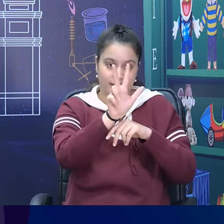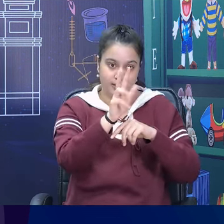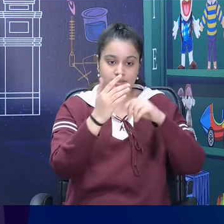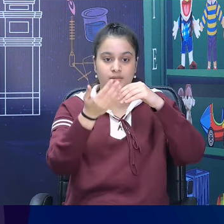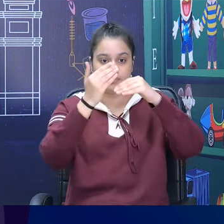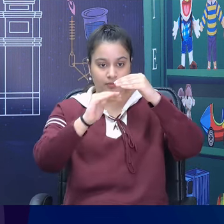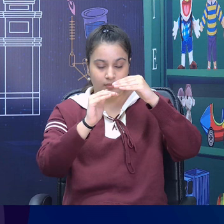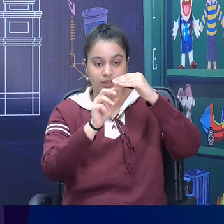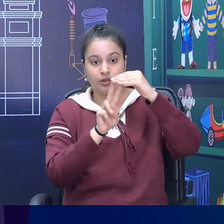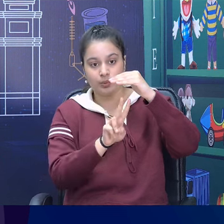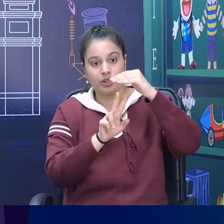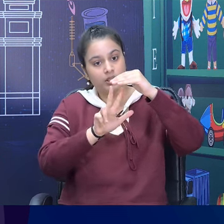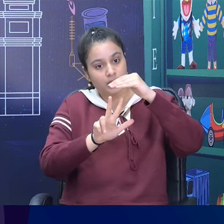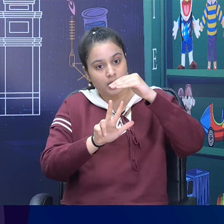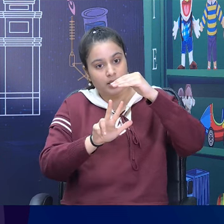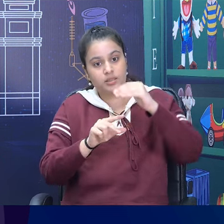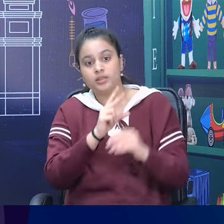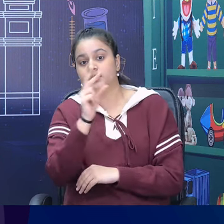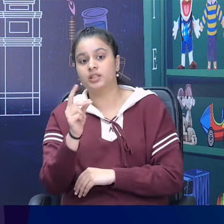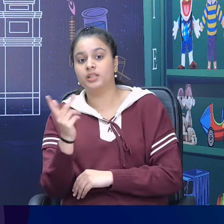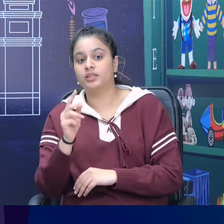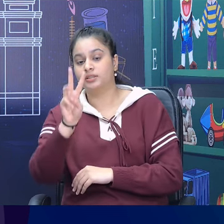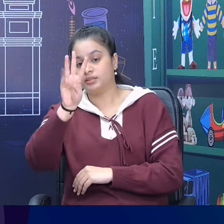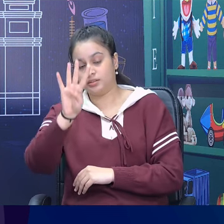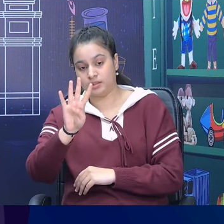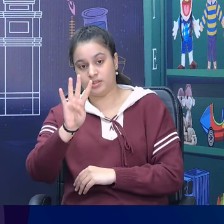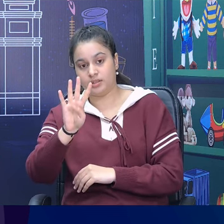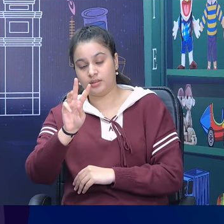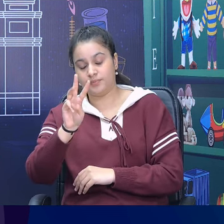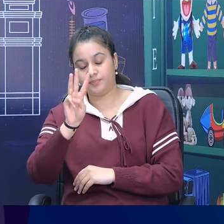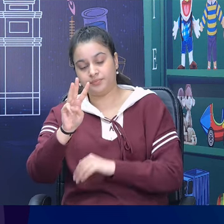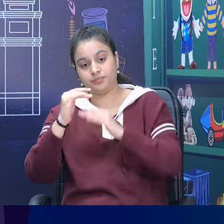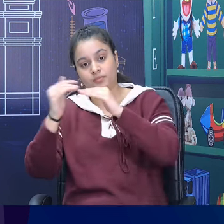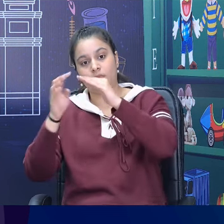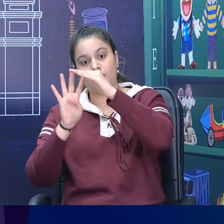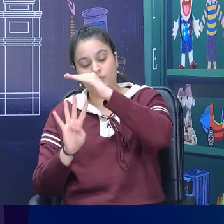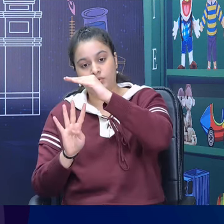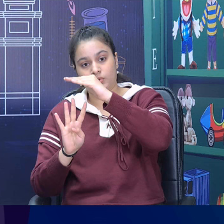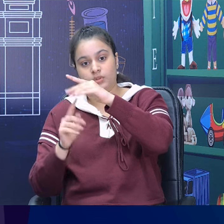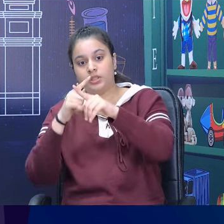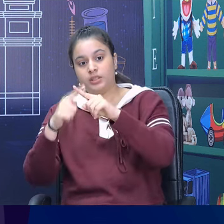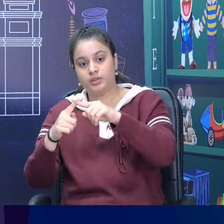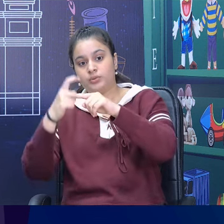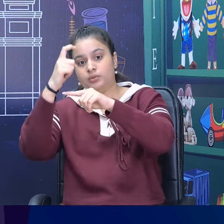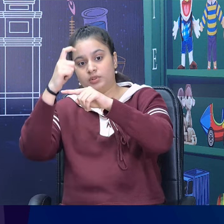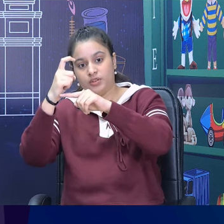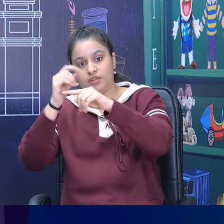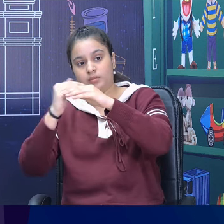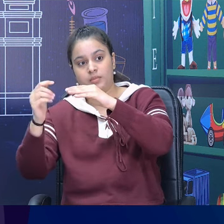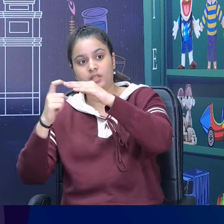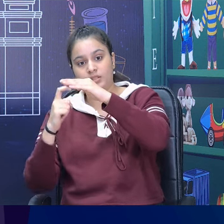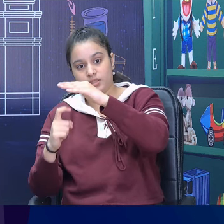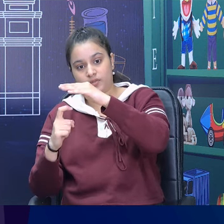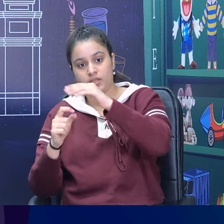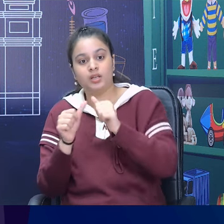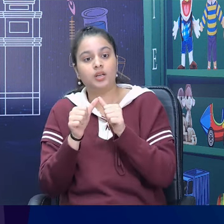देन जो सेकंड हमारा रेशनल नंबर था 3/4 उसकी मल्टीप्लाई जब हमने 7/7 से करी तो उसका जो रिजल्ट